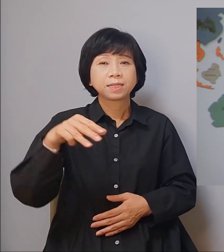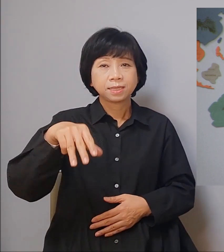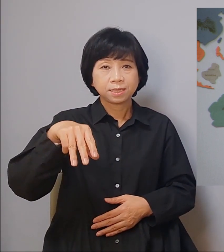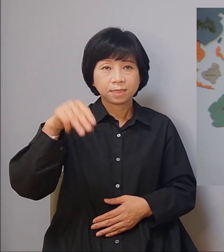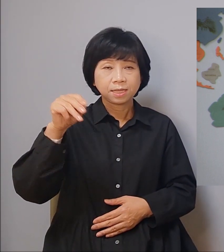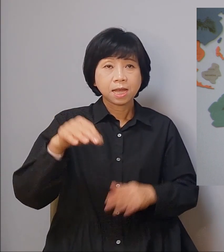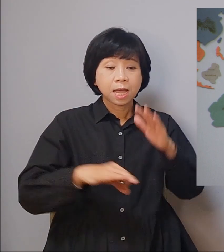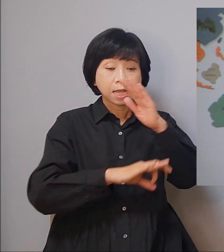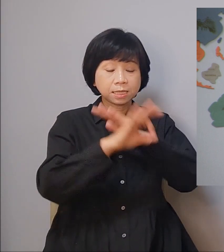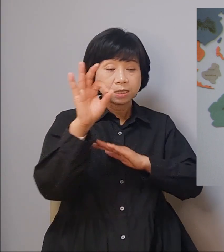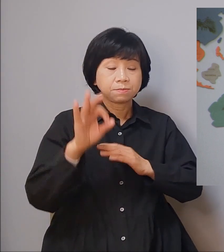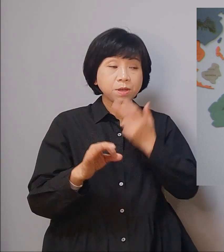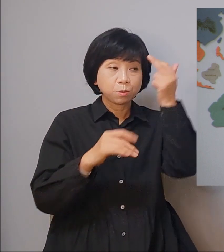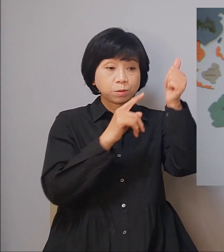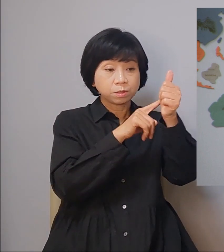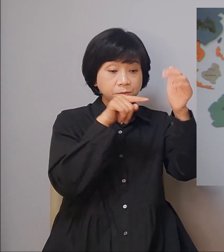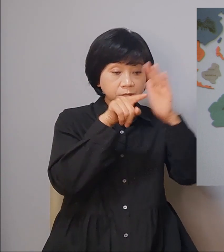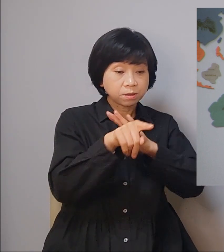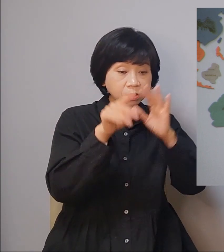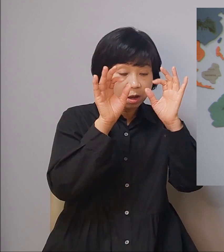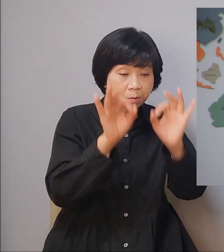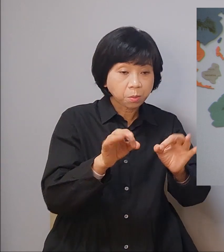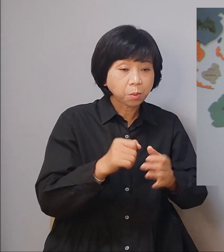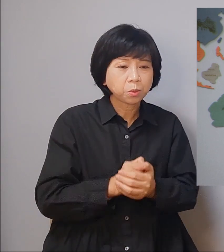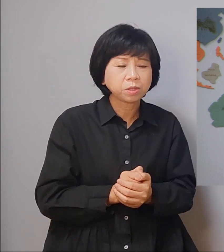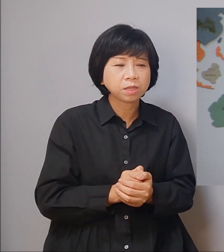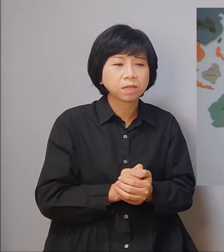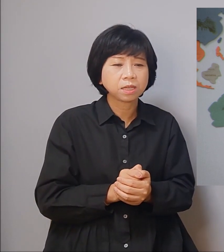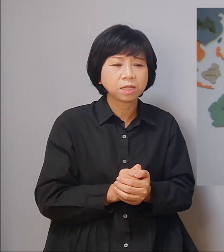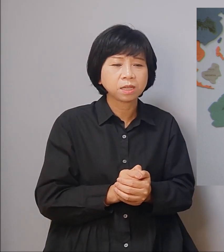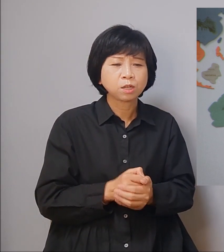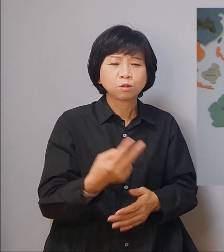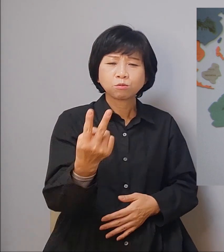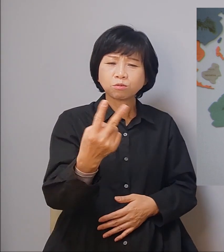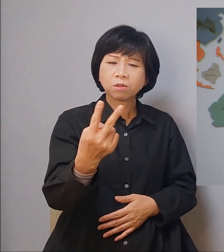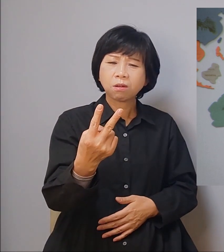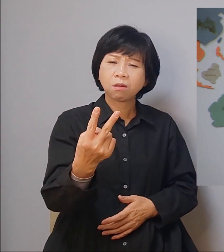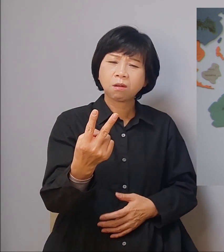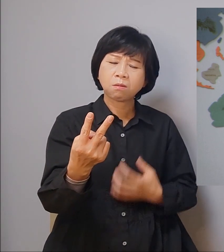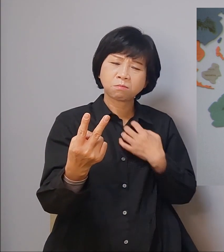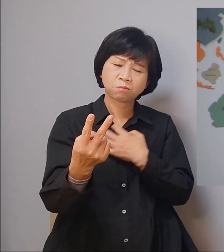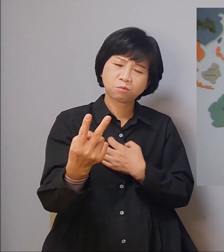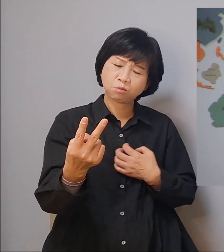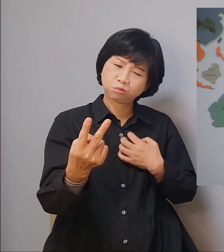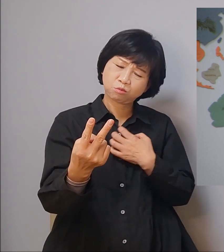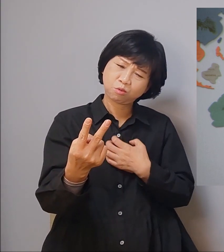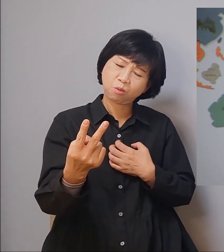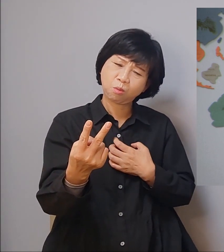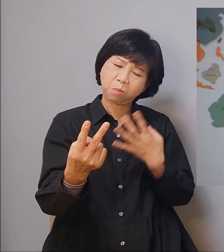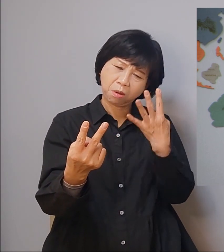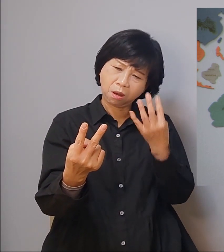아침에 요셉이 들어가 보니 그들에게 근심의 빛이 있는지라. 지금